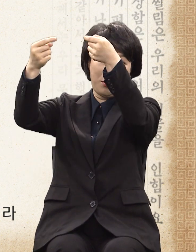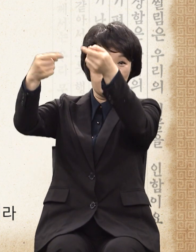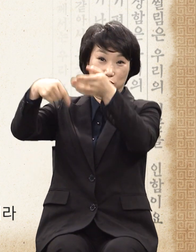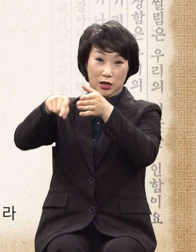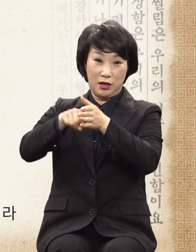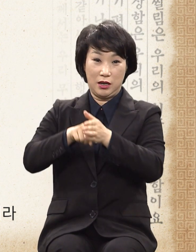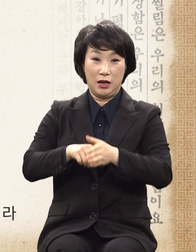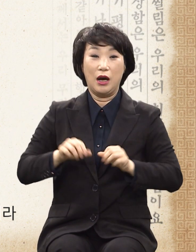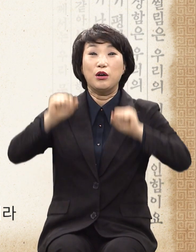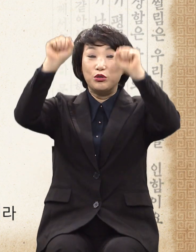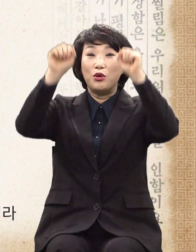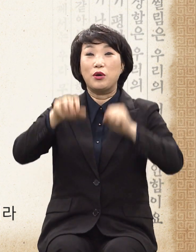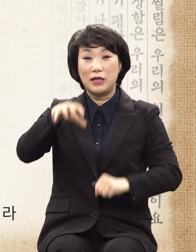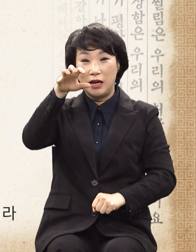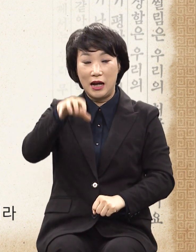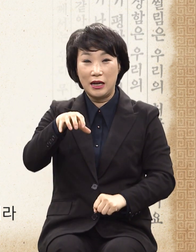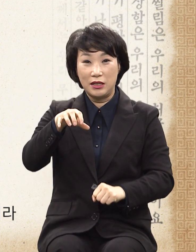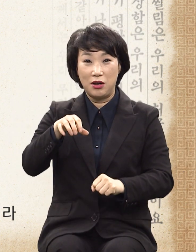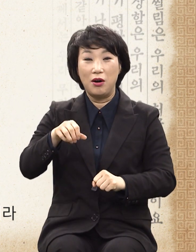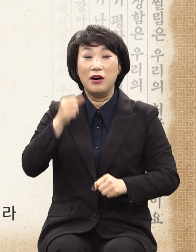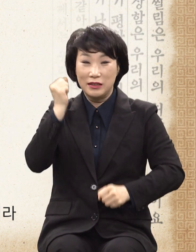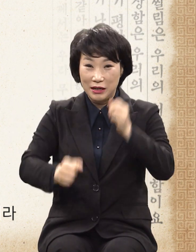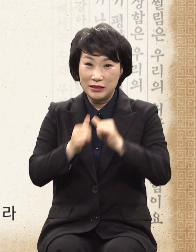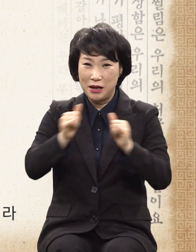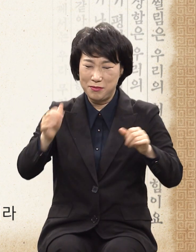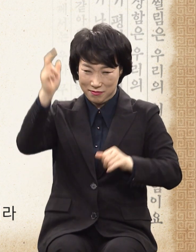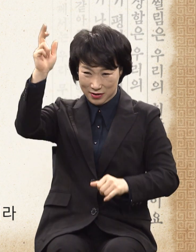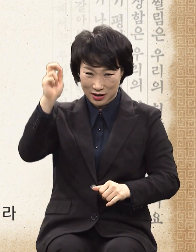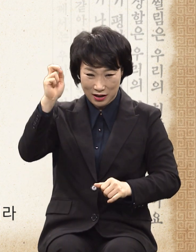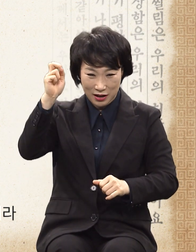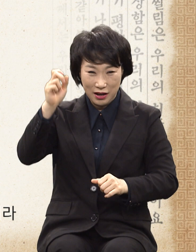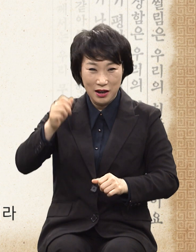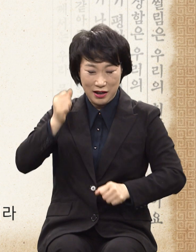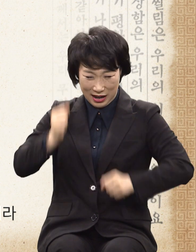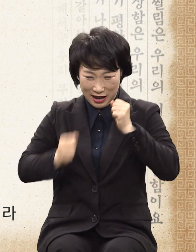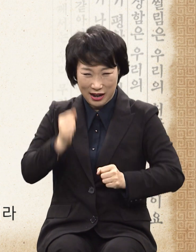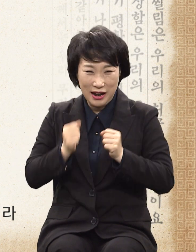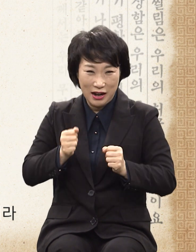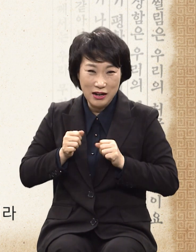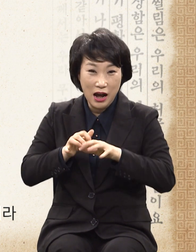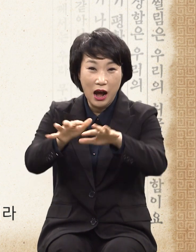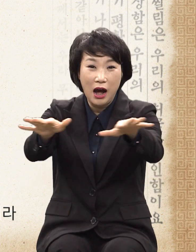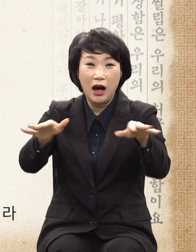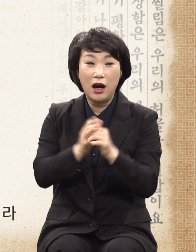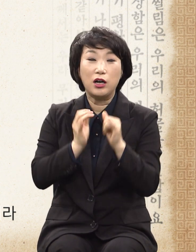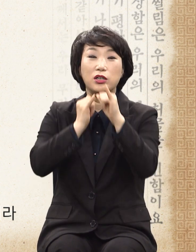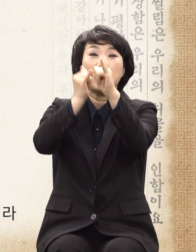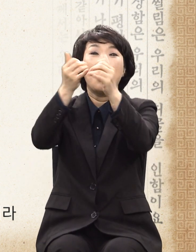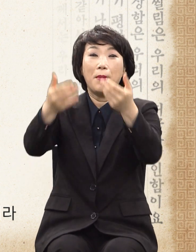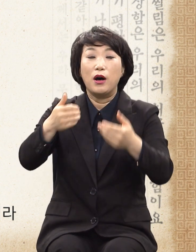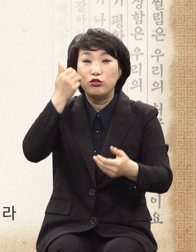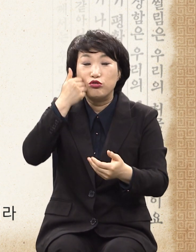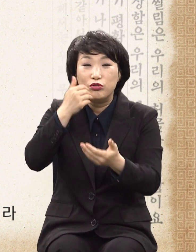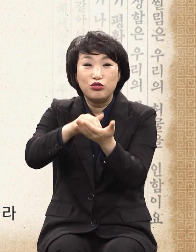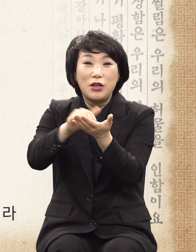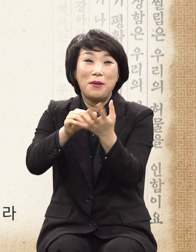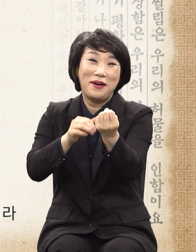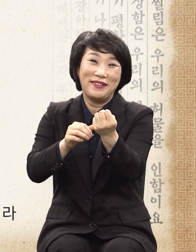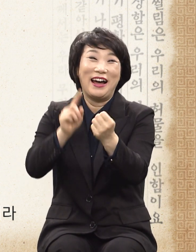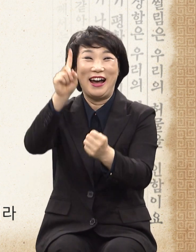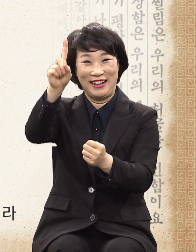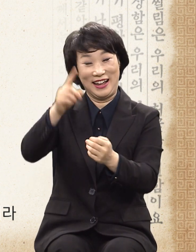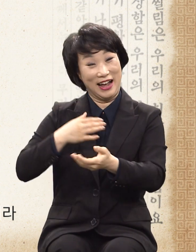함이라. 운동장에서 다름질하는 자들이 다 달아날지라도 오직 상 얻는 자는 하나인 줄을 너희가 알지